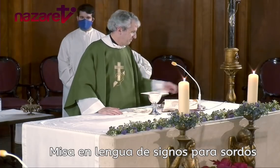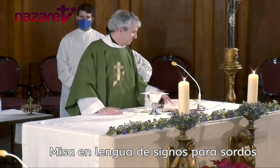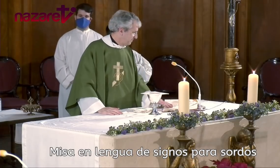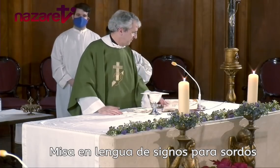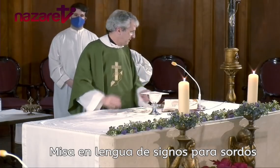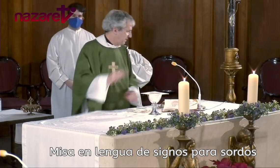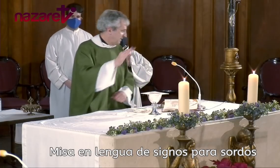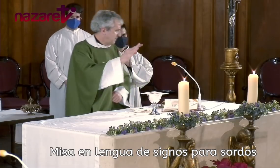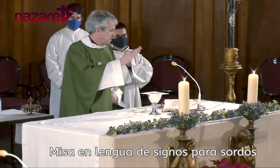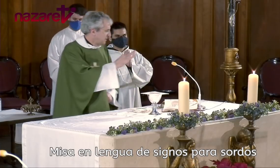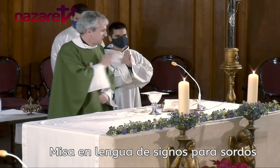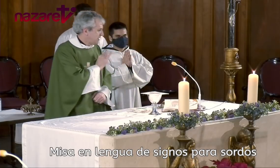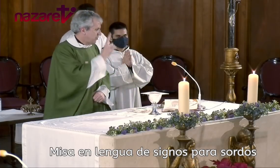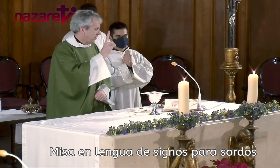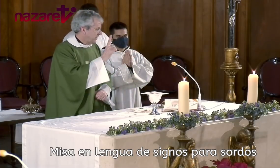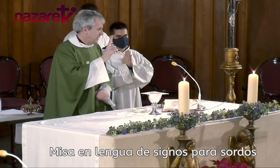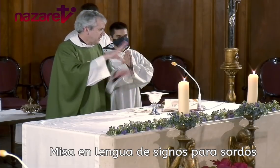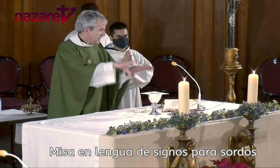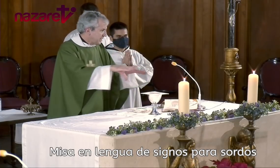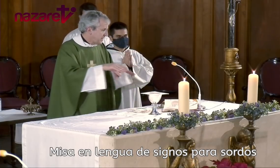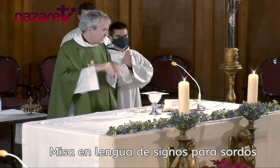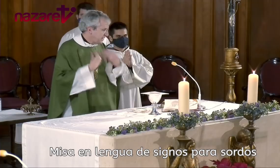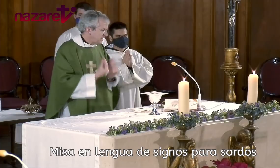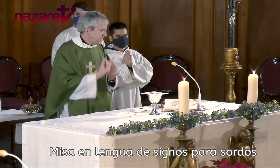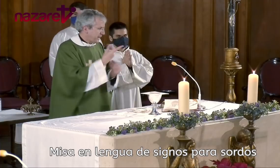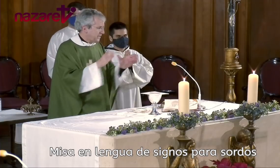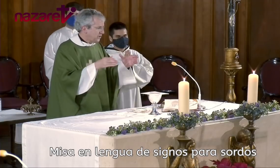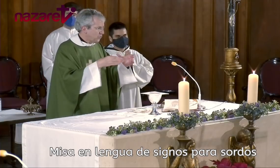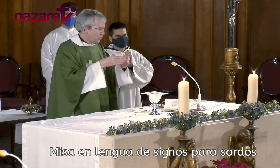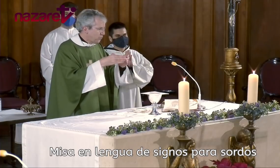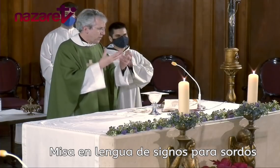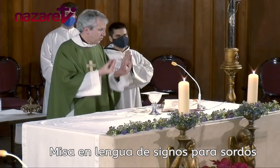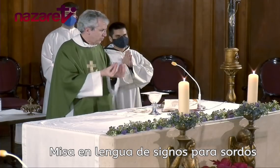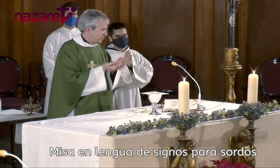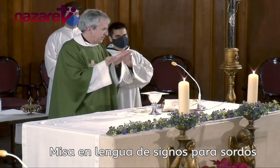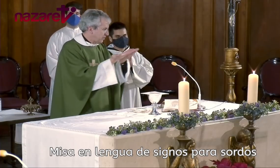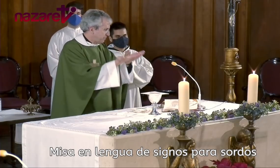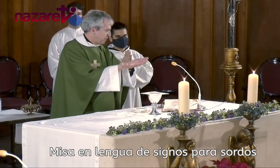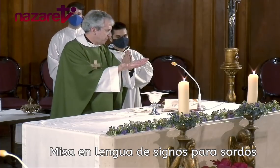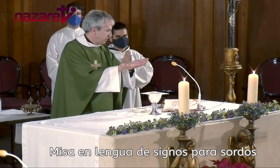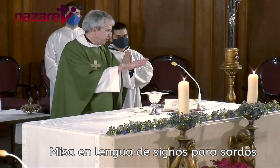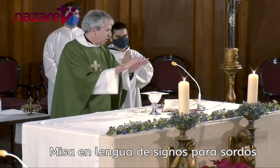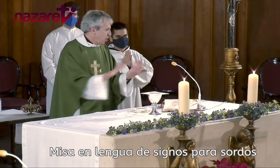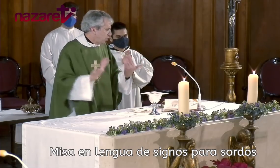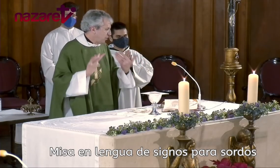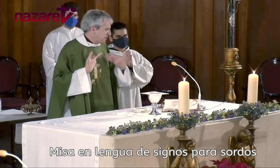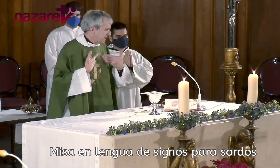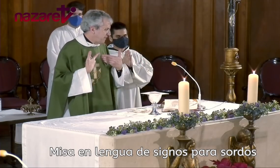su santa Iglesia. Señor, que adquiriste para ti un pueblo de adopción, con el